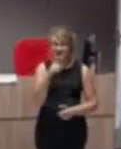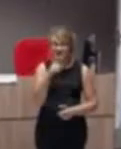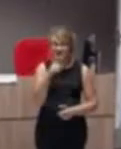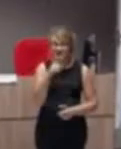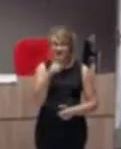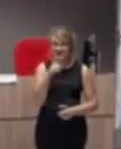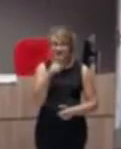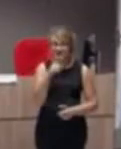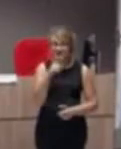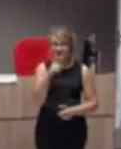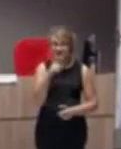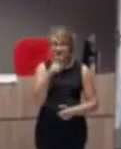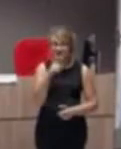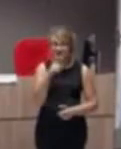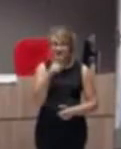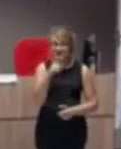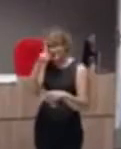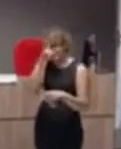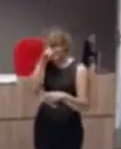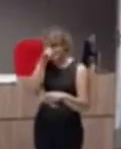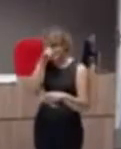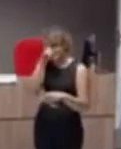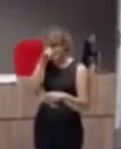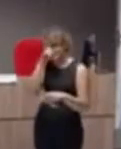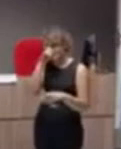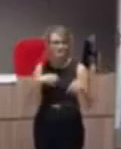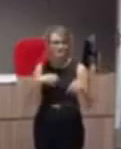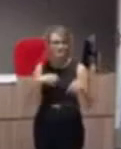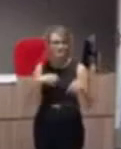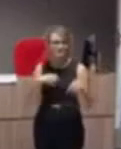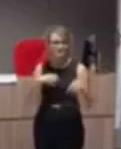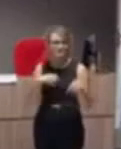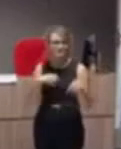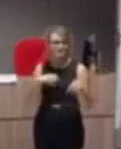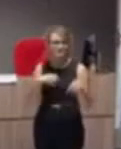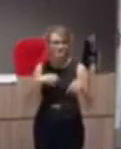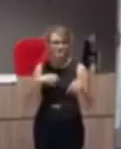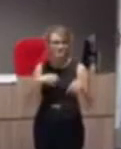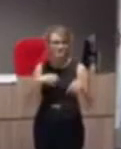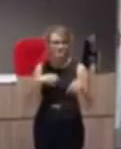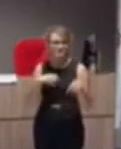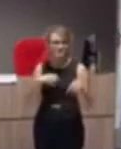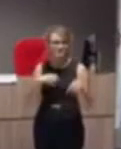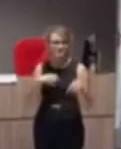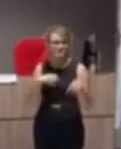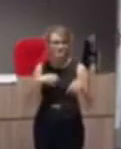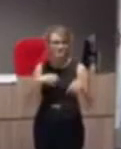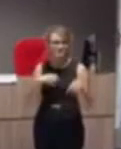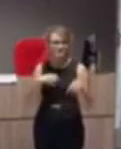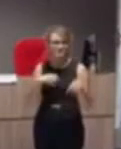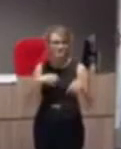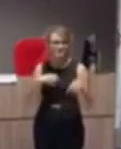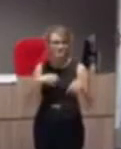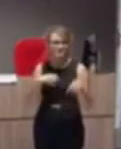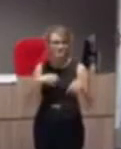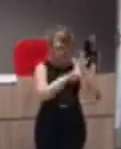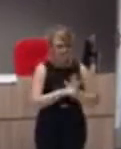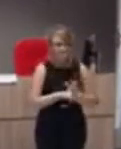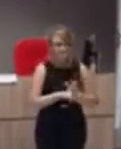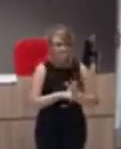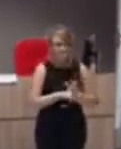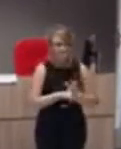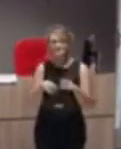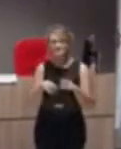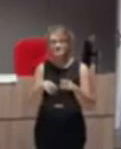Você foi para o hospital na Bahia, eu fui para Araguaína recentemente, Acre, Manaus, A gente inspeciona hospitais em saúde e segurança e